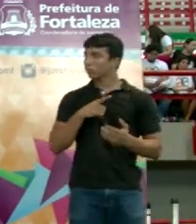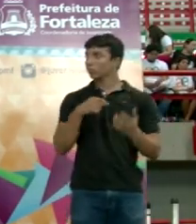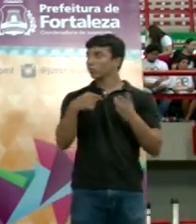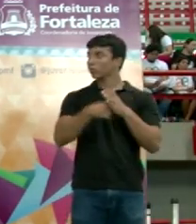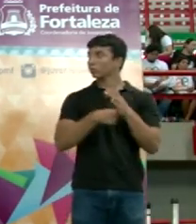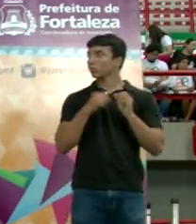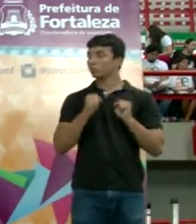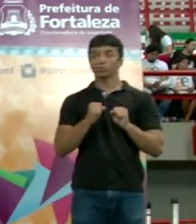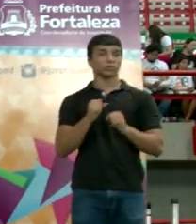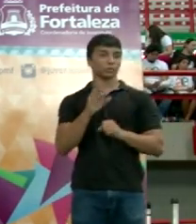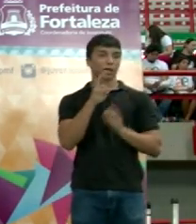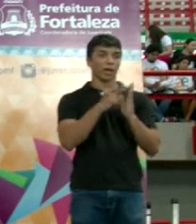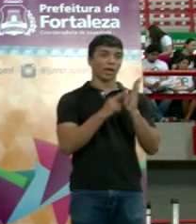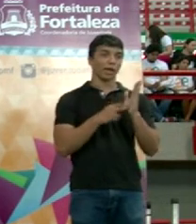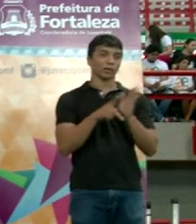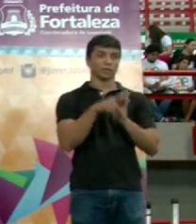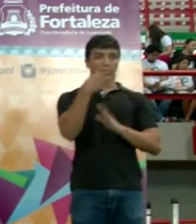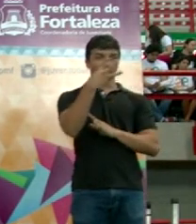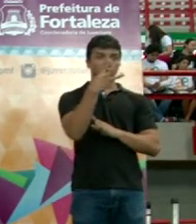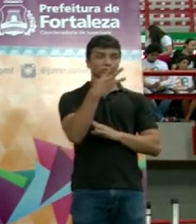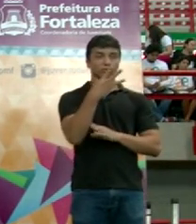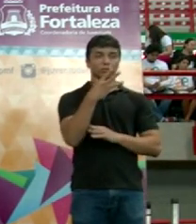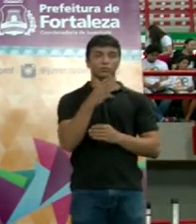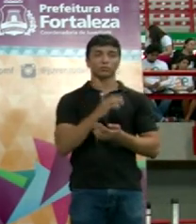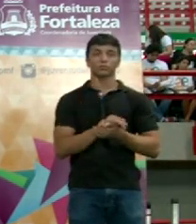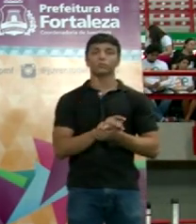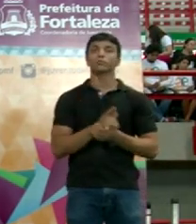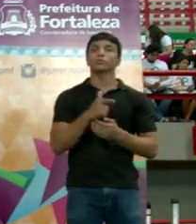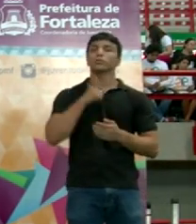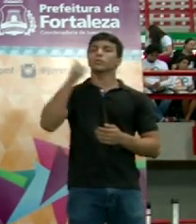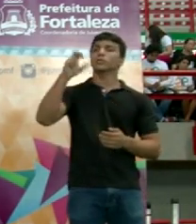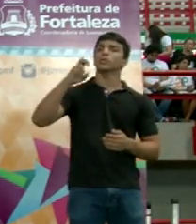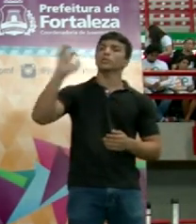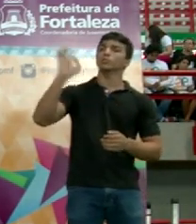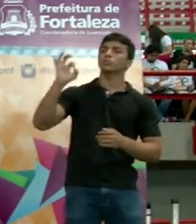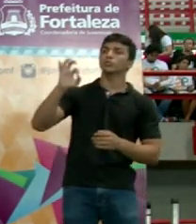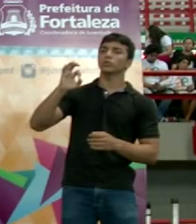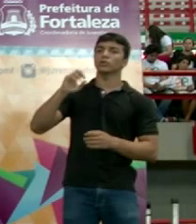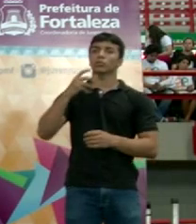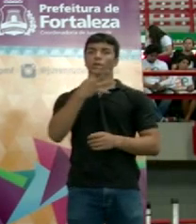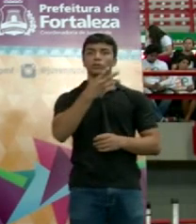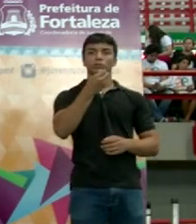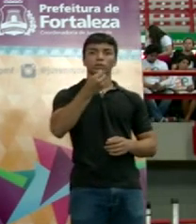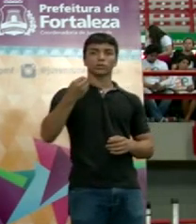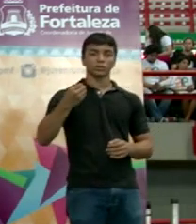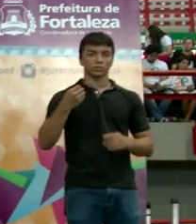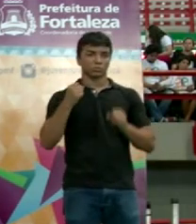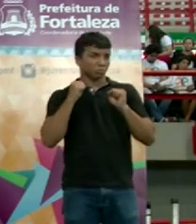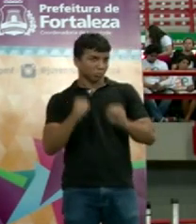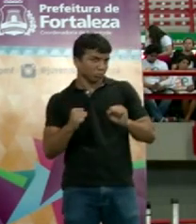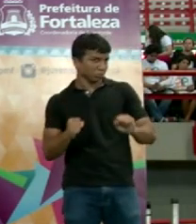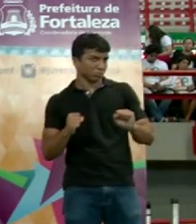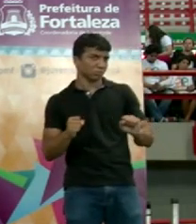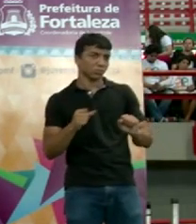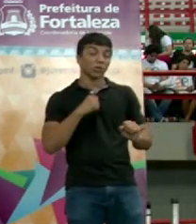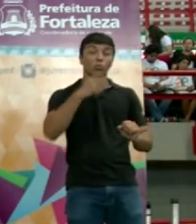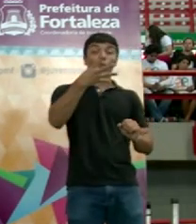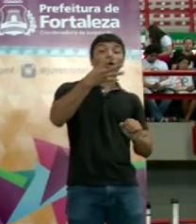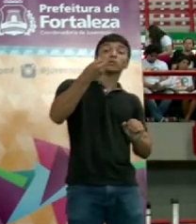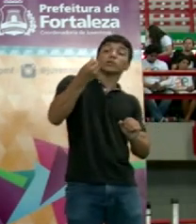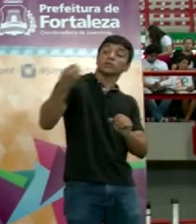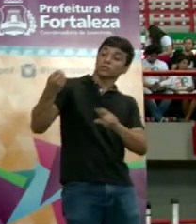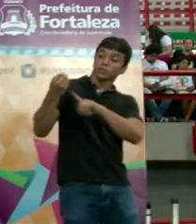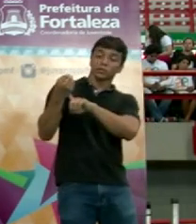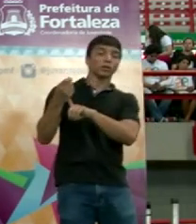perguntando se podia fazer por regra de 3. Aquela questão lá do começo. 15% de 460. Pode.